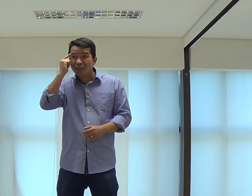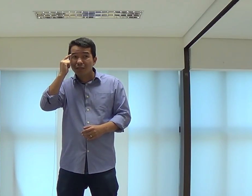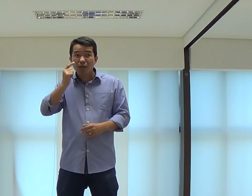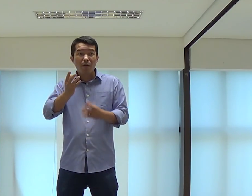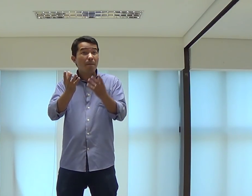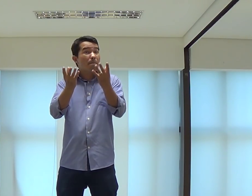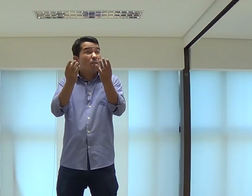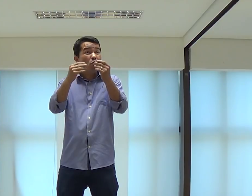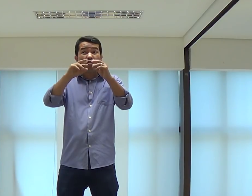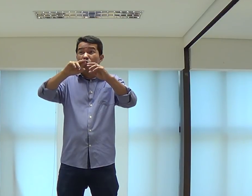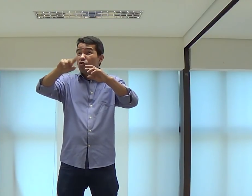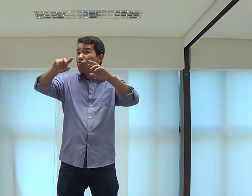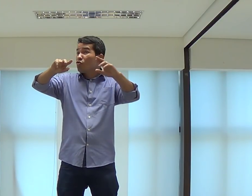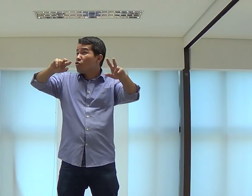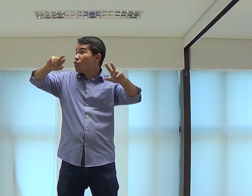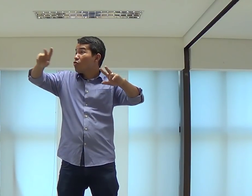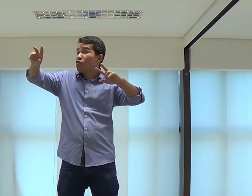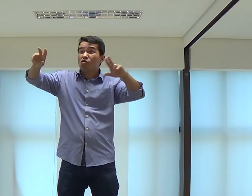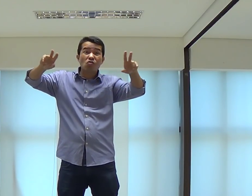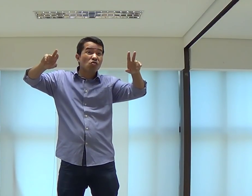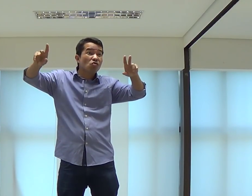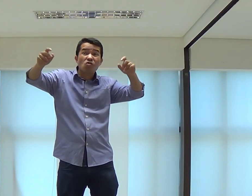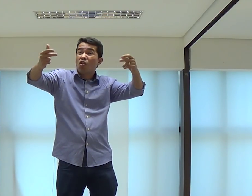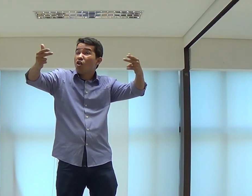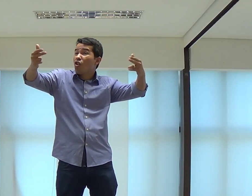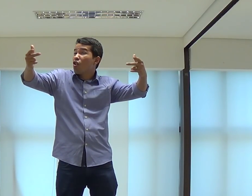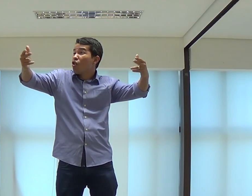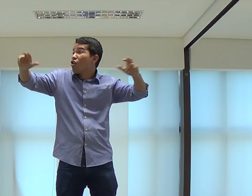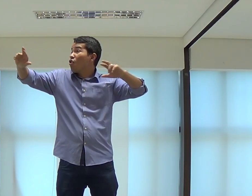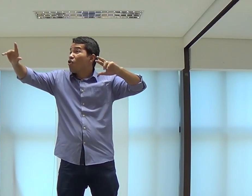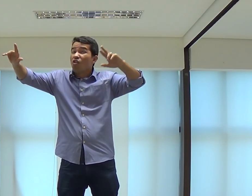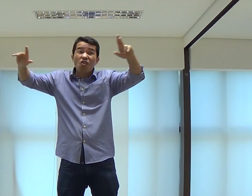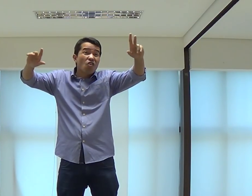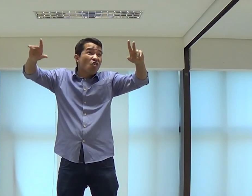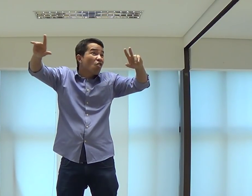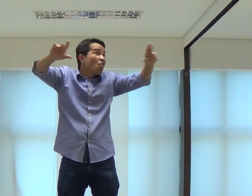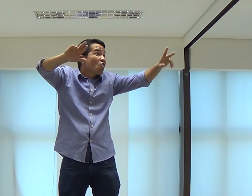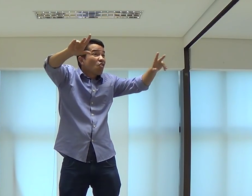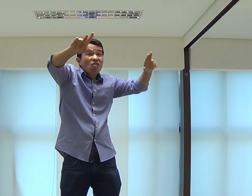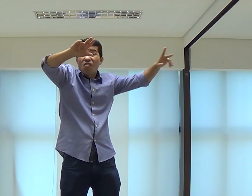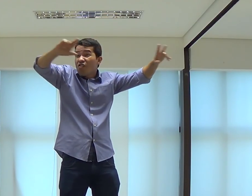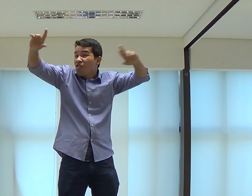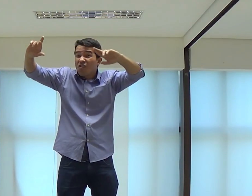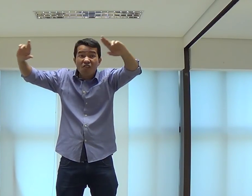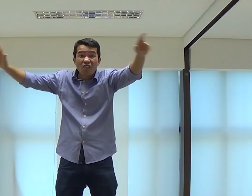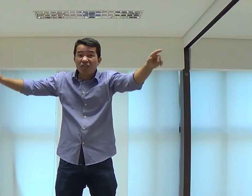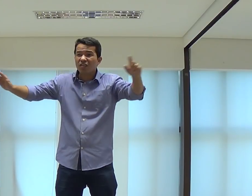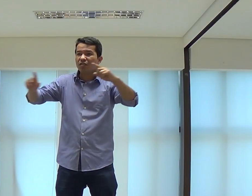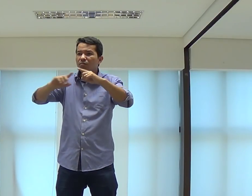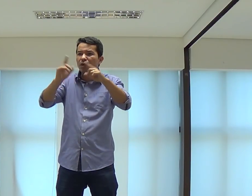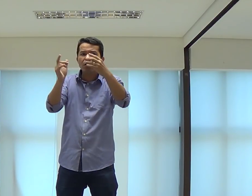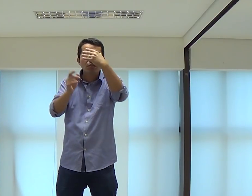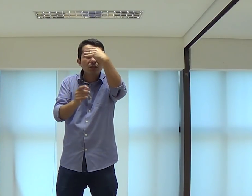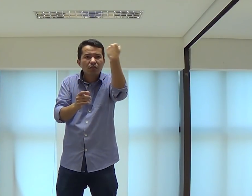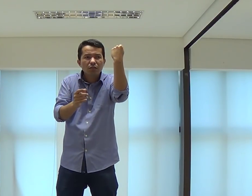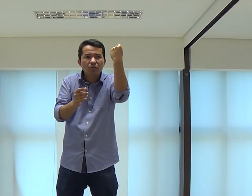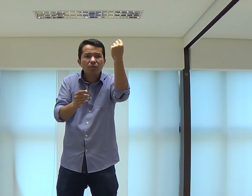Hoje as pessoas pensam em coisas diferentes, muitas coisas diferentes, e